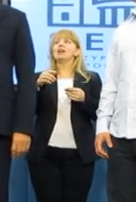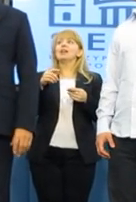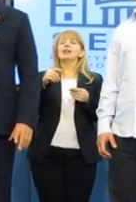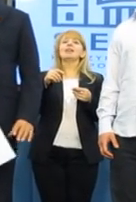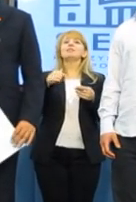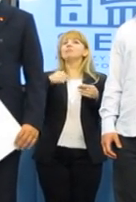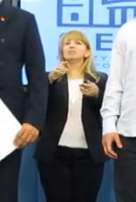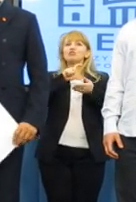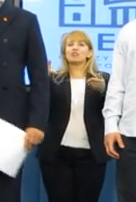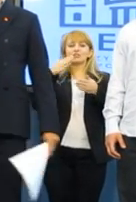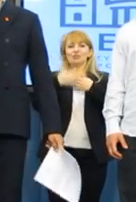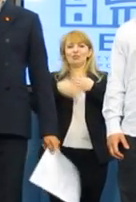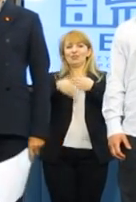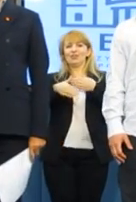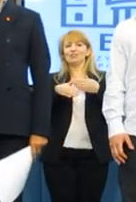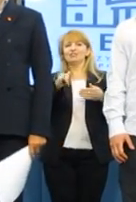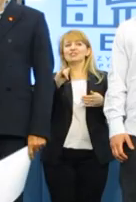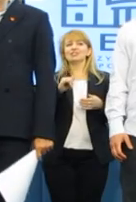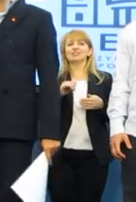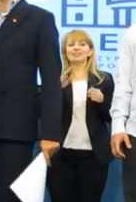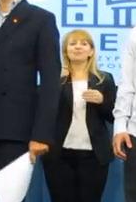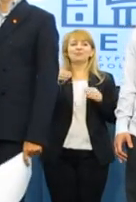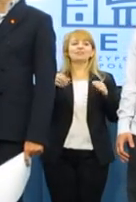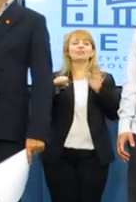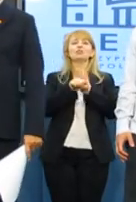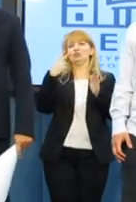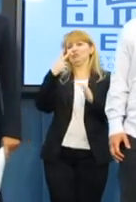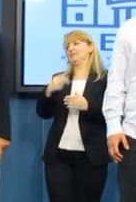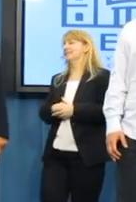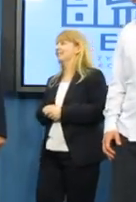patrzeć na zegarek, ale czas nam się skończył. Zaraz nas dziękujemy bardzo. Dziękuję bardzo.